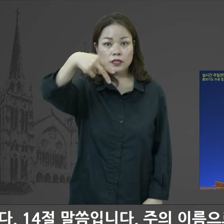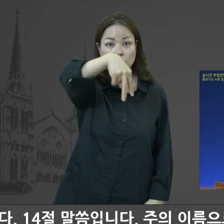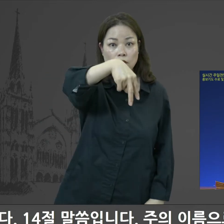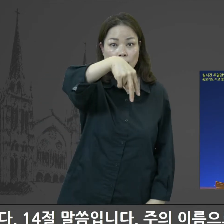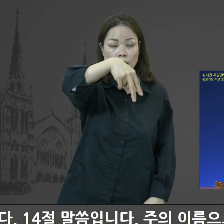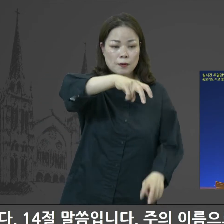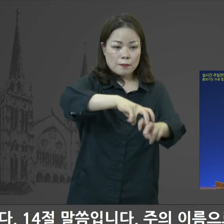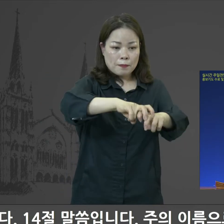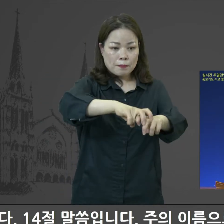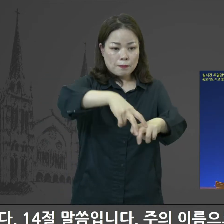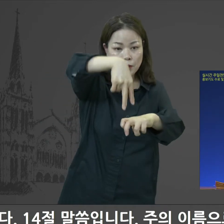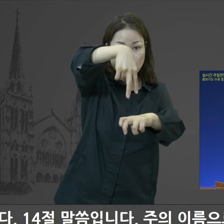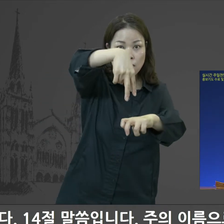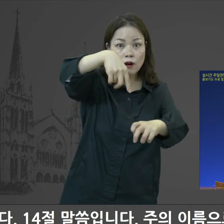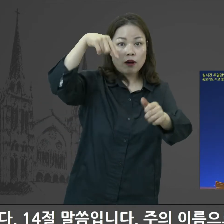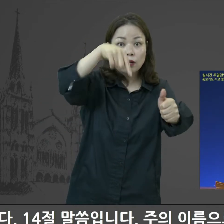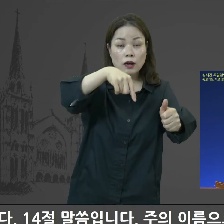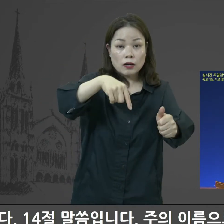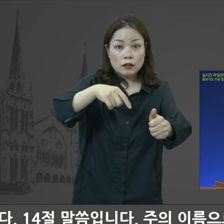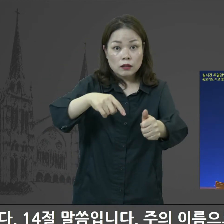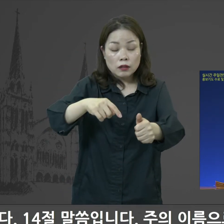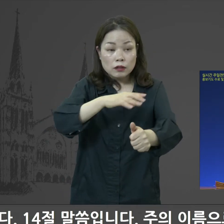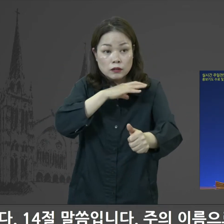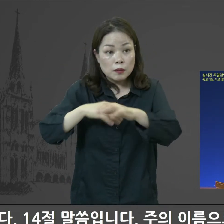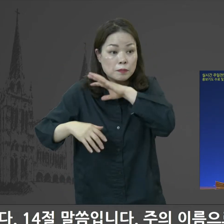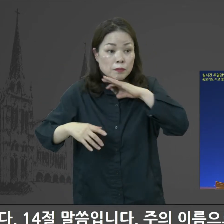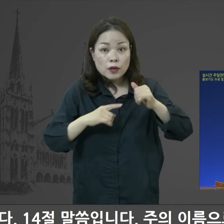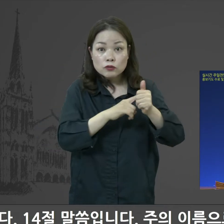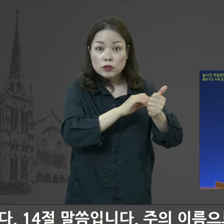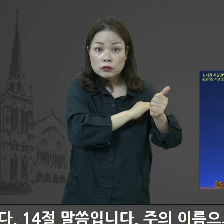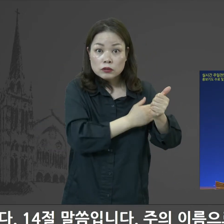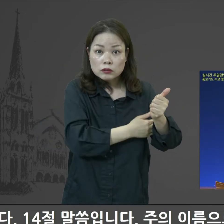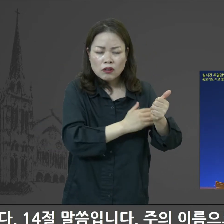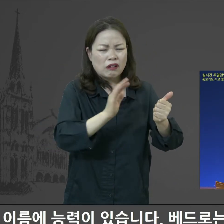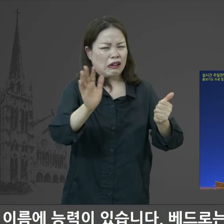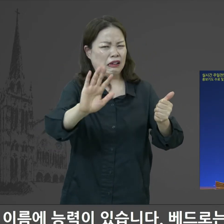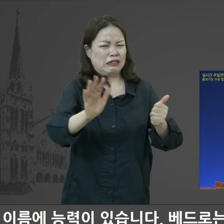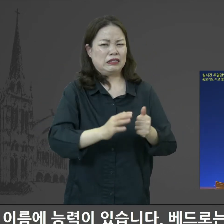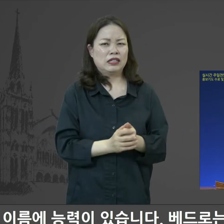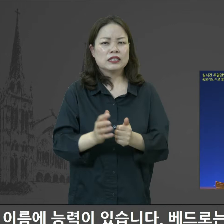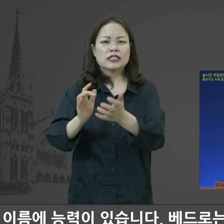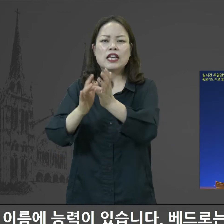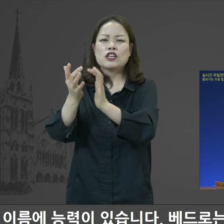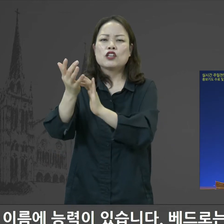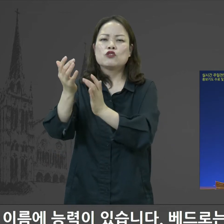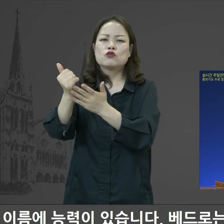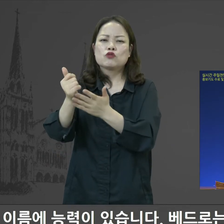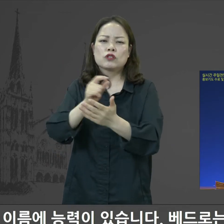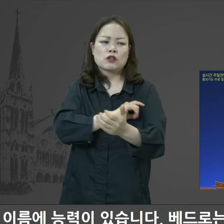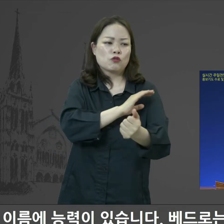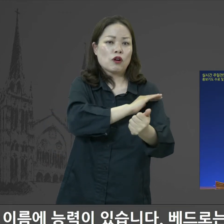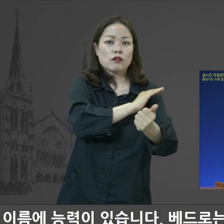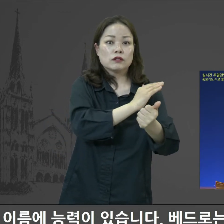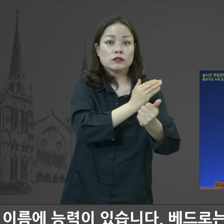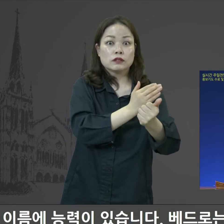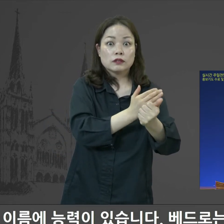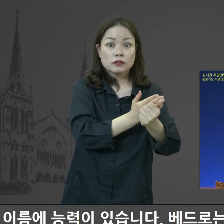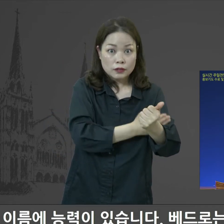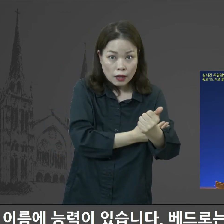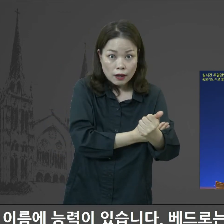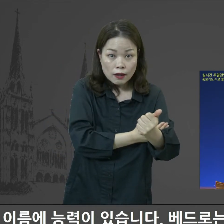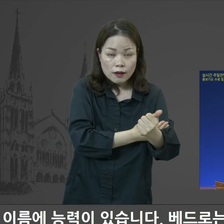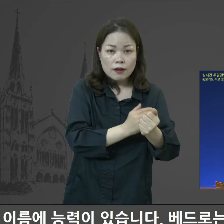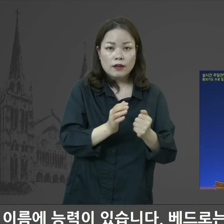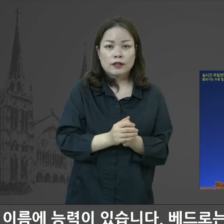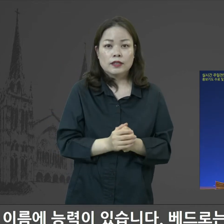걸어라. 그게 여러분 베드로의 권세였습니까? 베드로의 능력이었습니까? 아니요. 예수 이름의 권세의